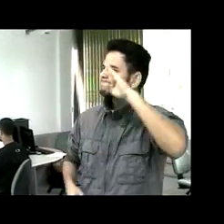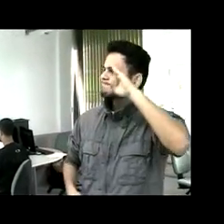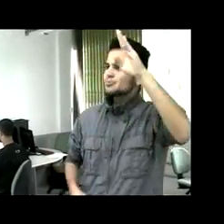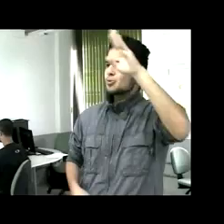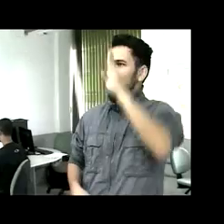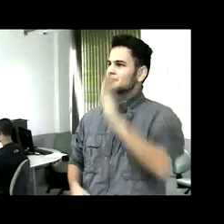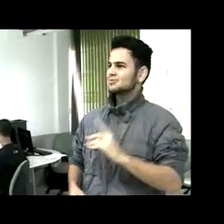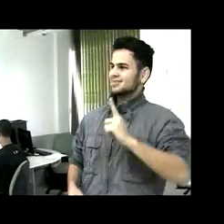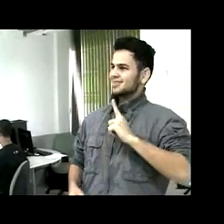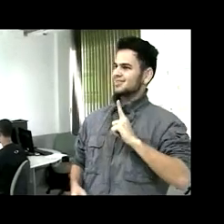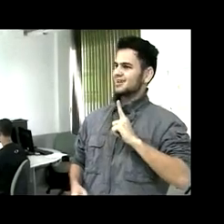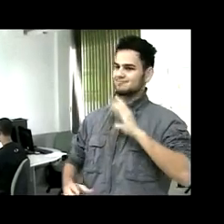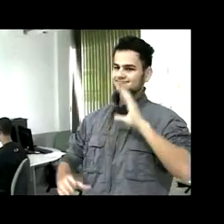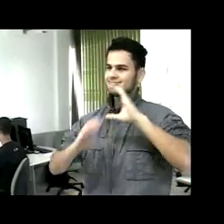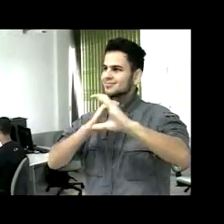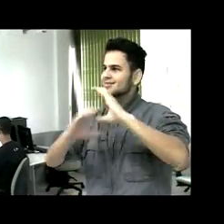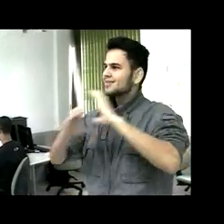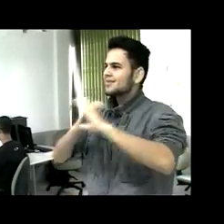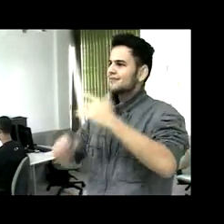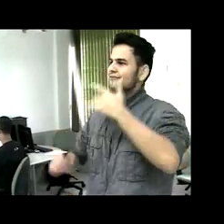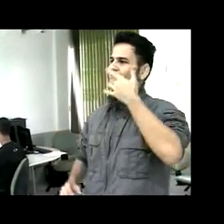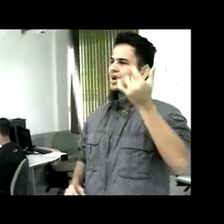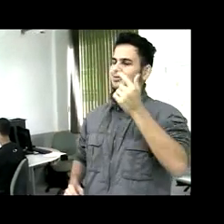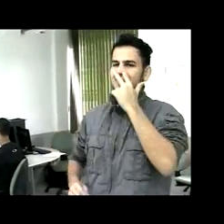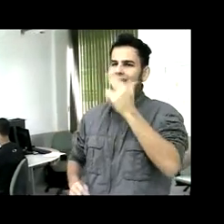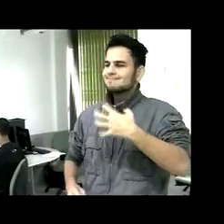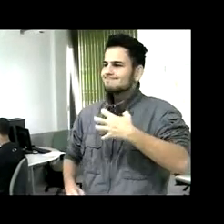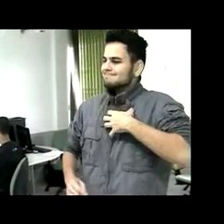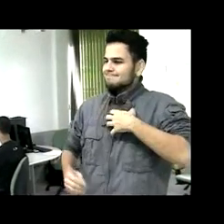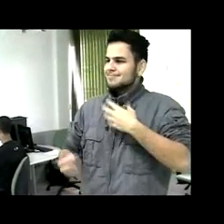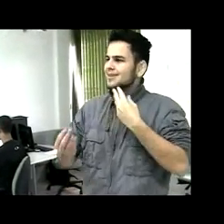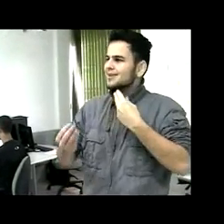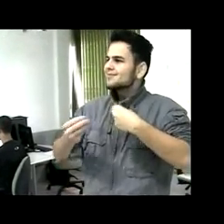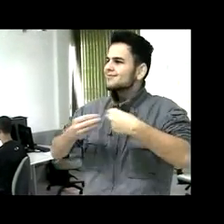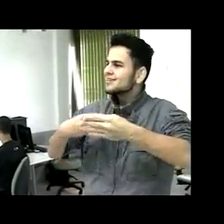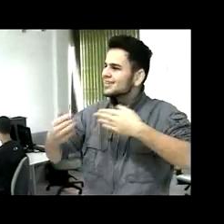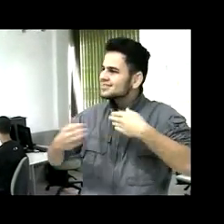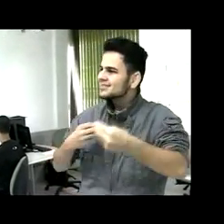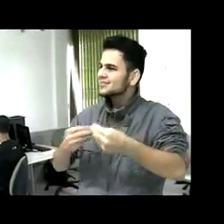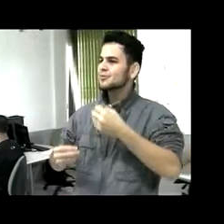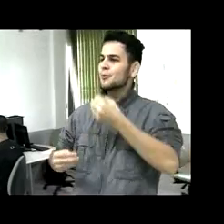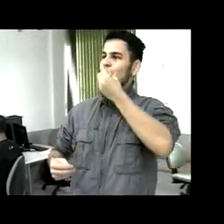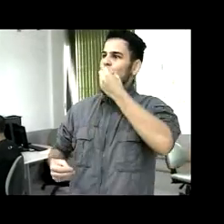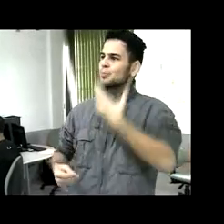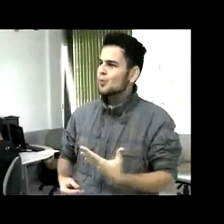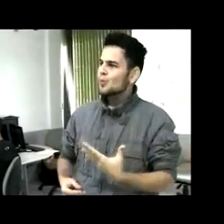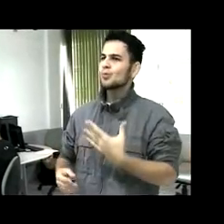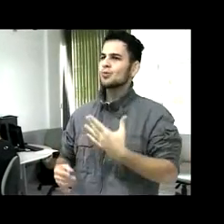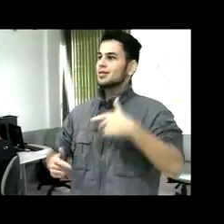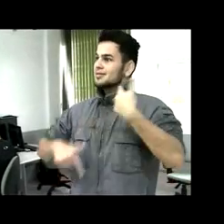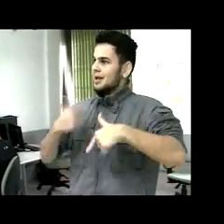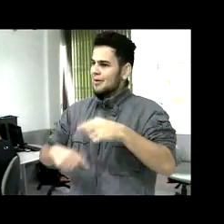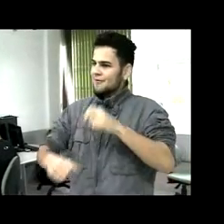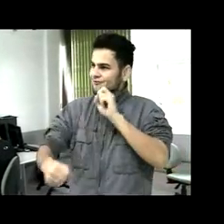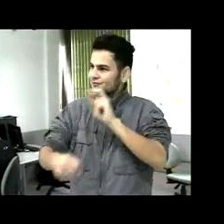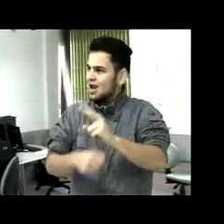ambiente, eu consigo trabalhar e comunicar, sabendo que esse é o local que vai ser referência, assim como um padrão